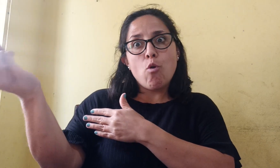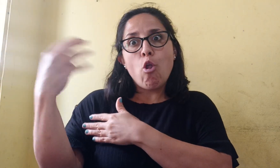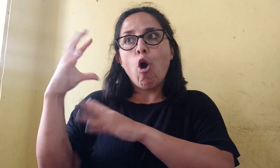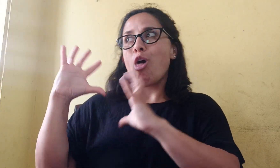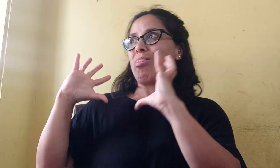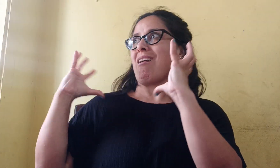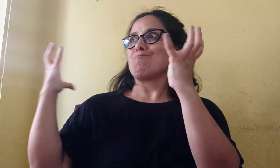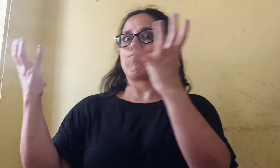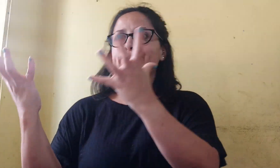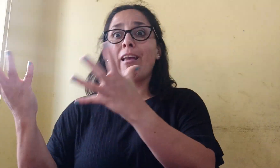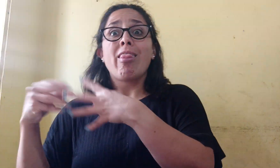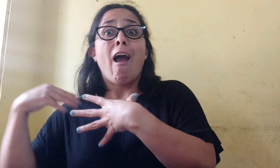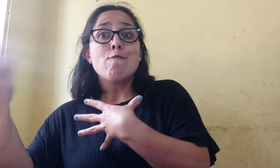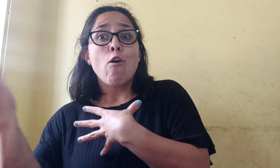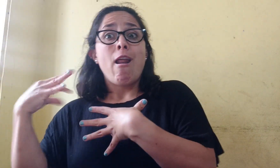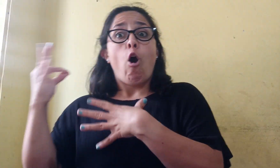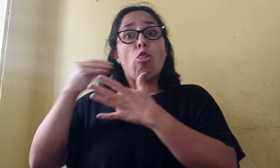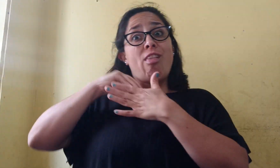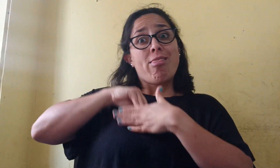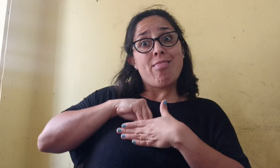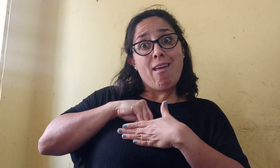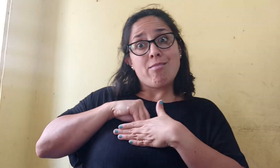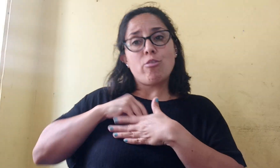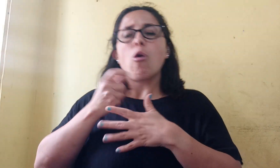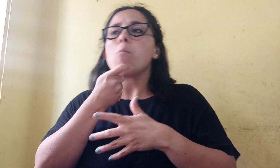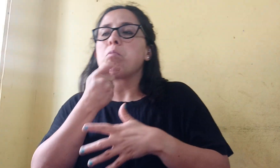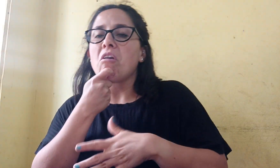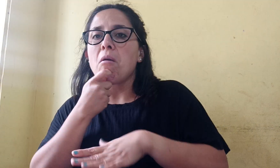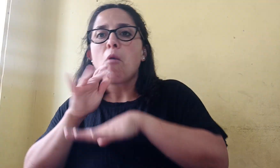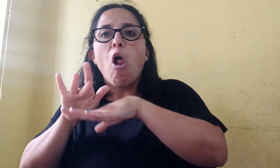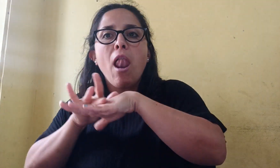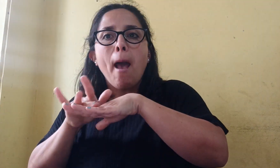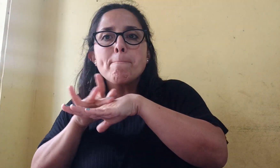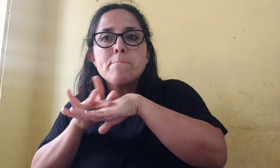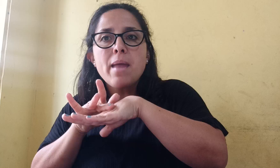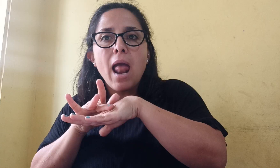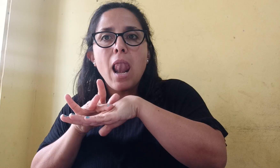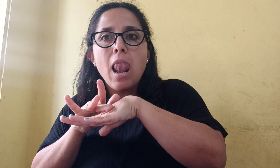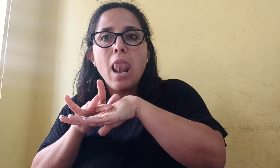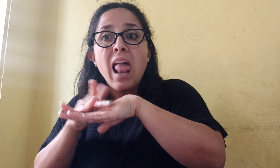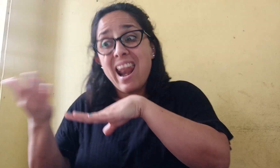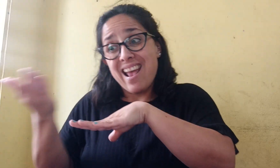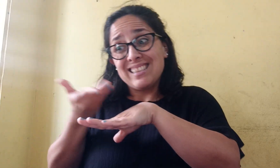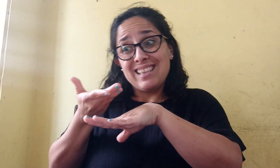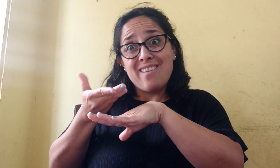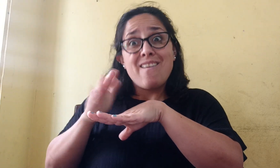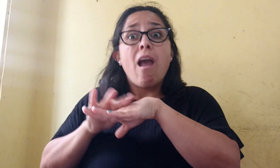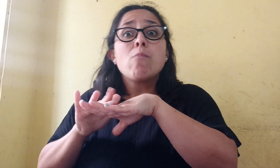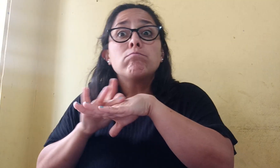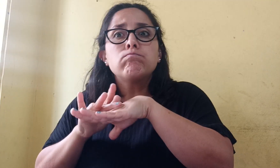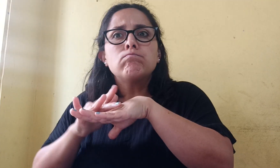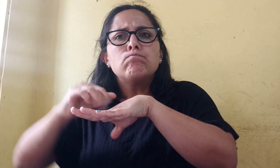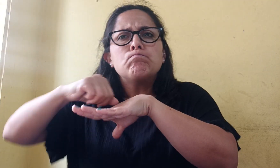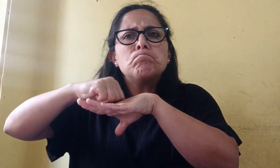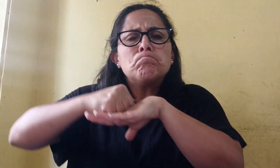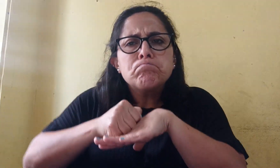interno o externo. Por ejemplo, un receptor de la piel va a captar, por ejemplo, la presión o el